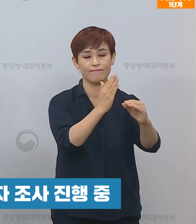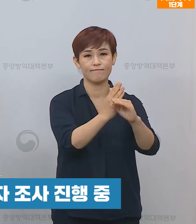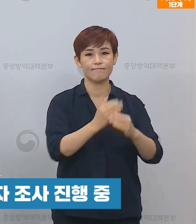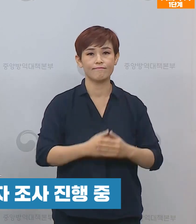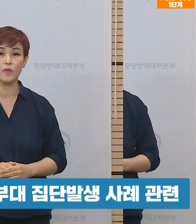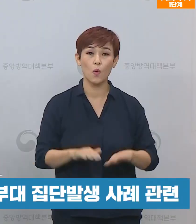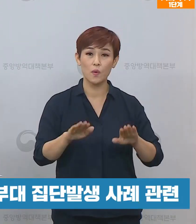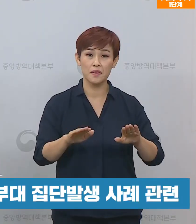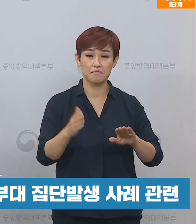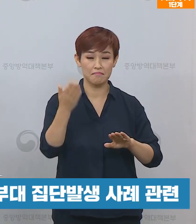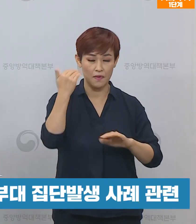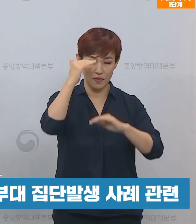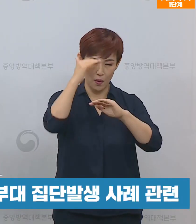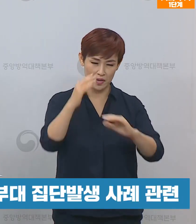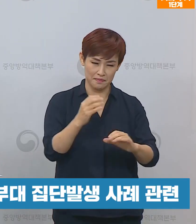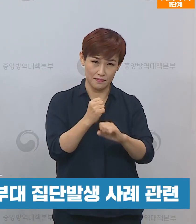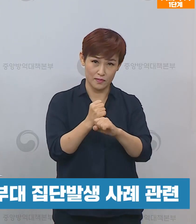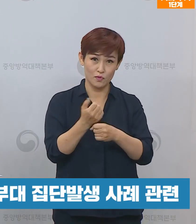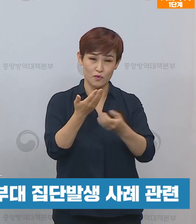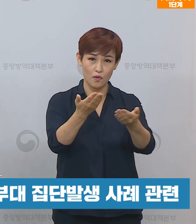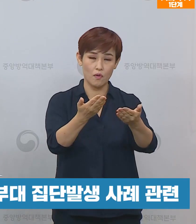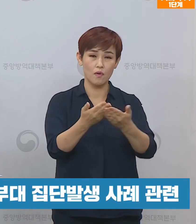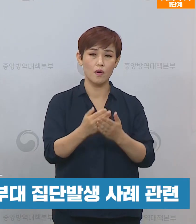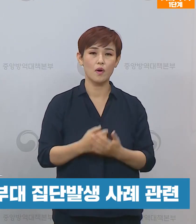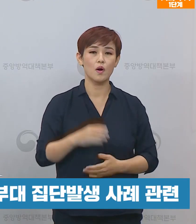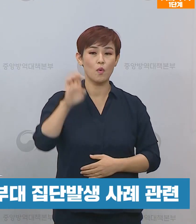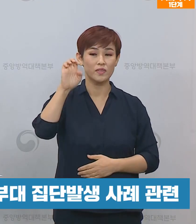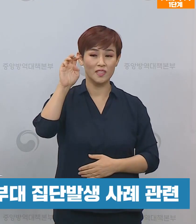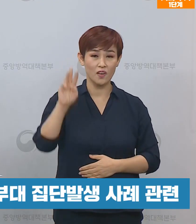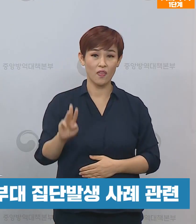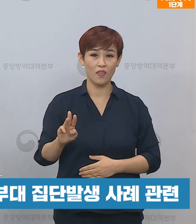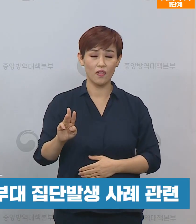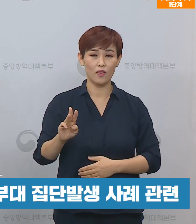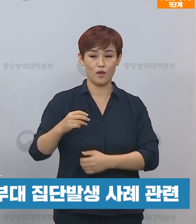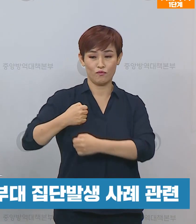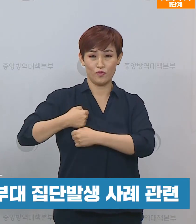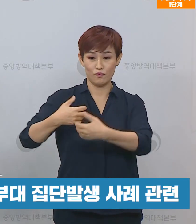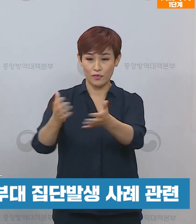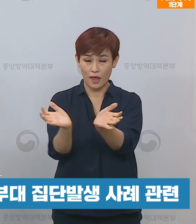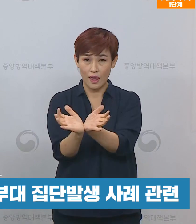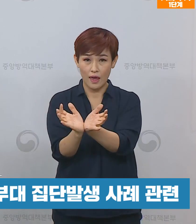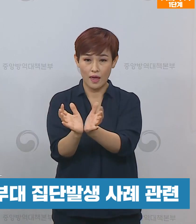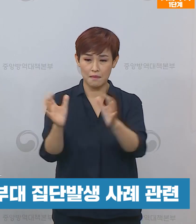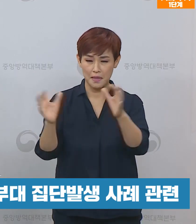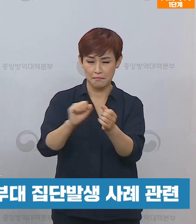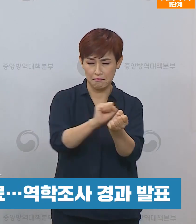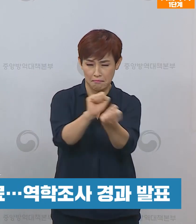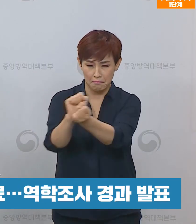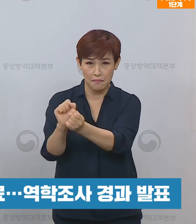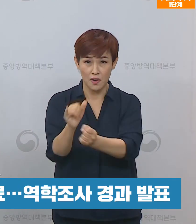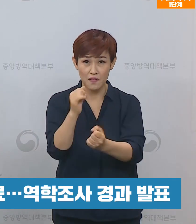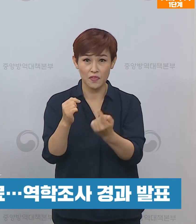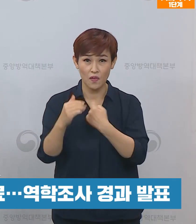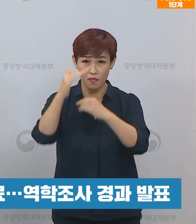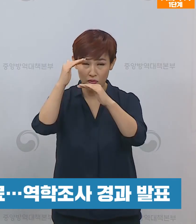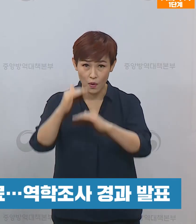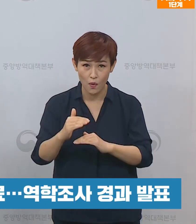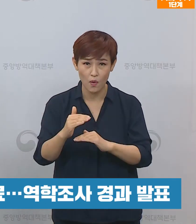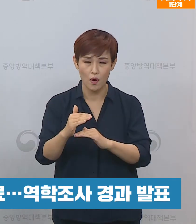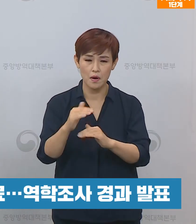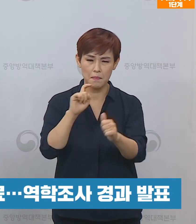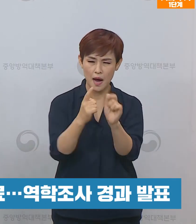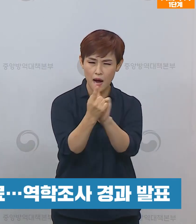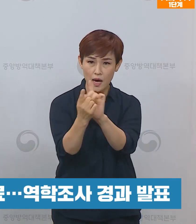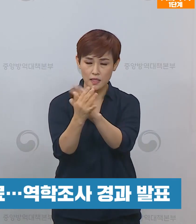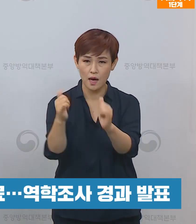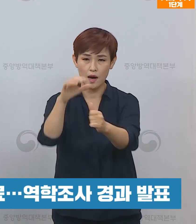있습니다. 경기도 포천에 주둔했던 군부대 집단 발생 사례와 관련해서 접촉자 등에 대한